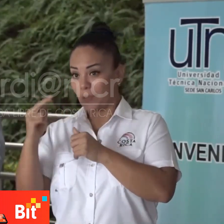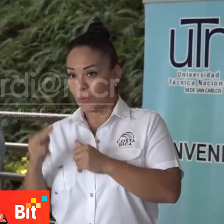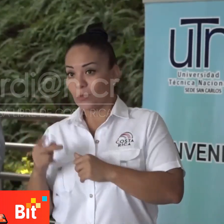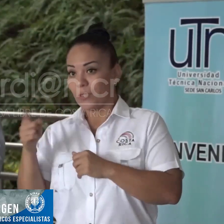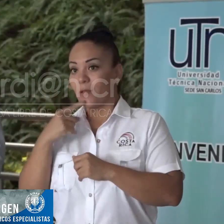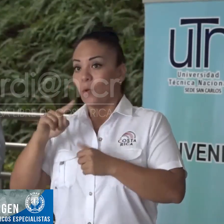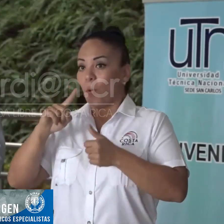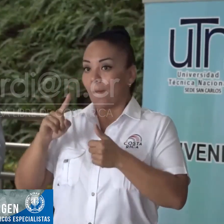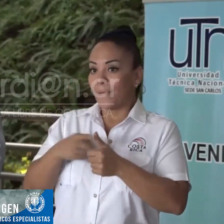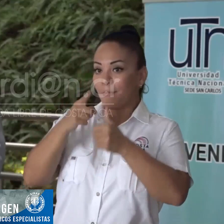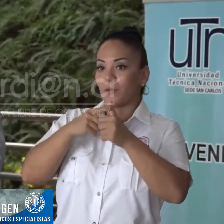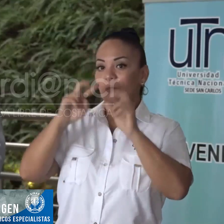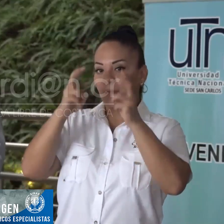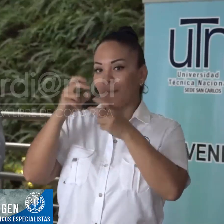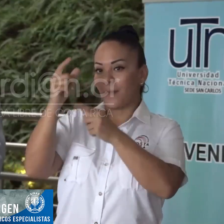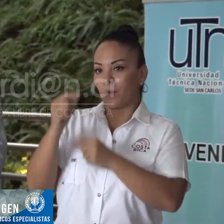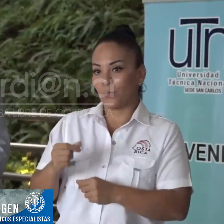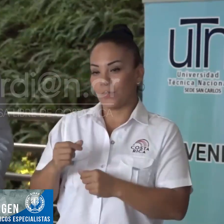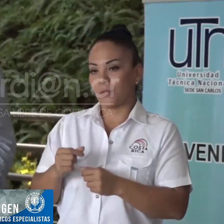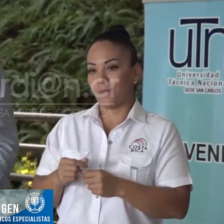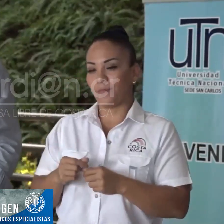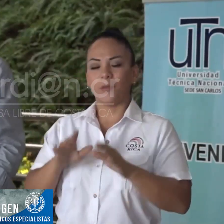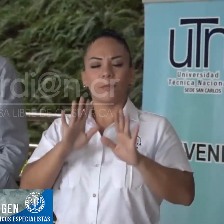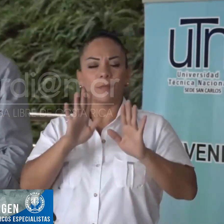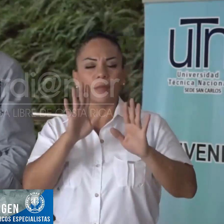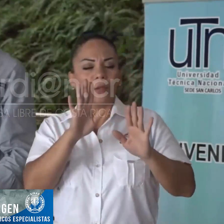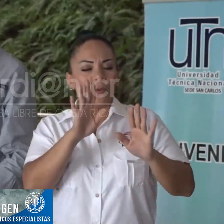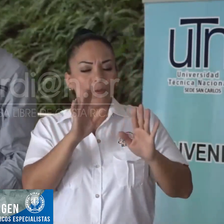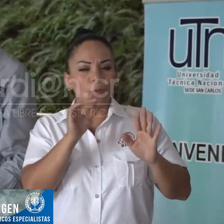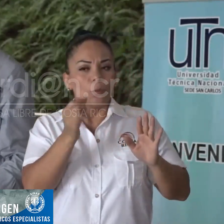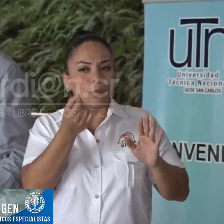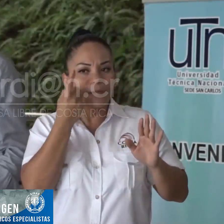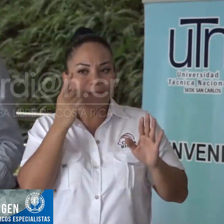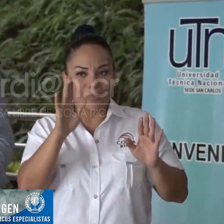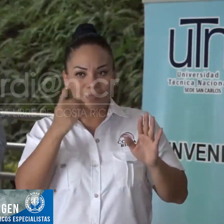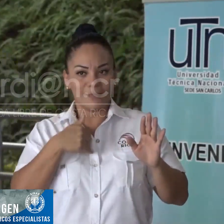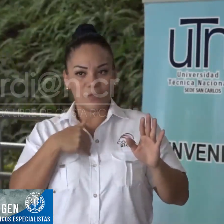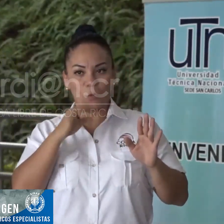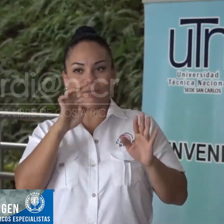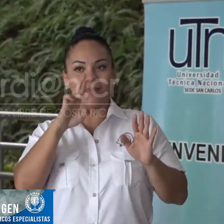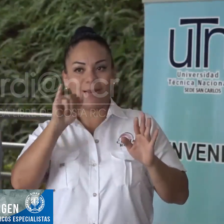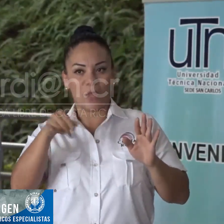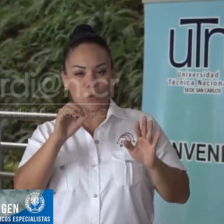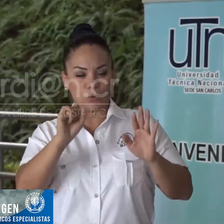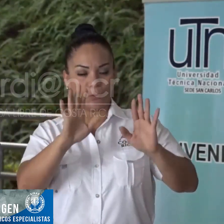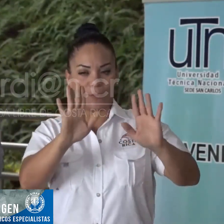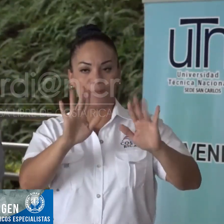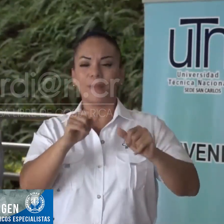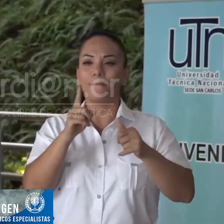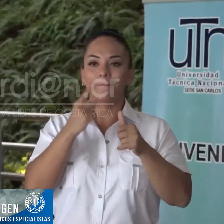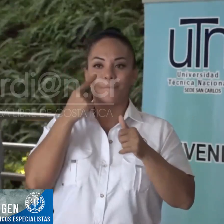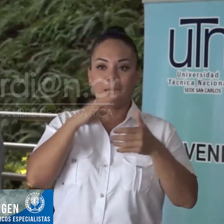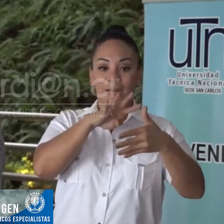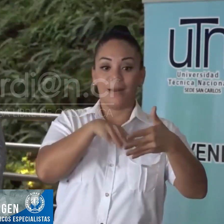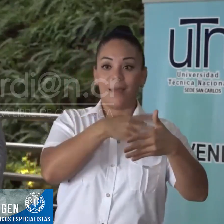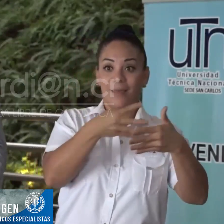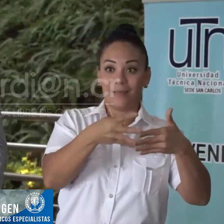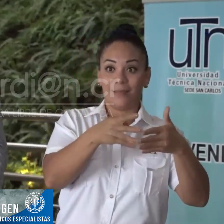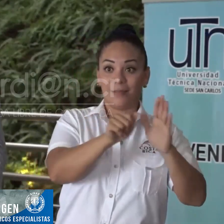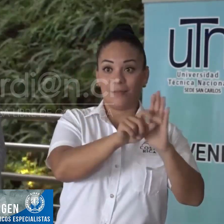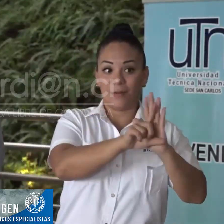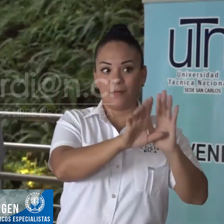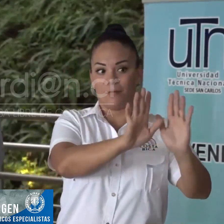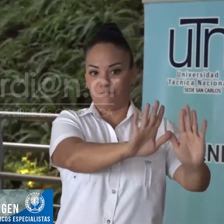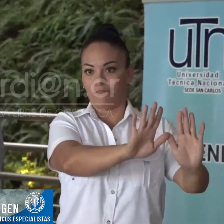lo primordial es el tema de presupuesto. No, pero no le entendí. Vamos a ver, señor Trejos. La agenda del Congreso la controla el